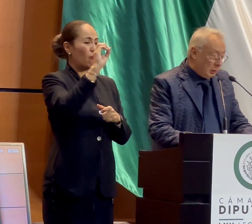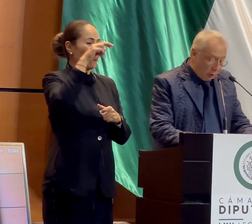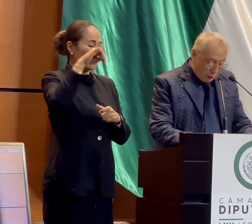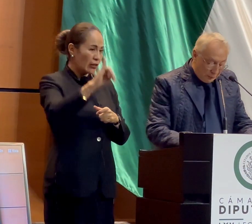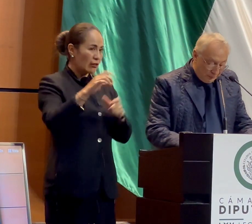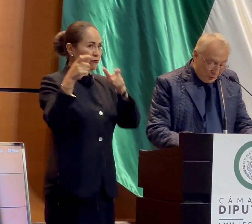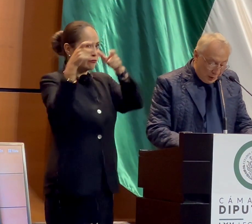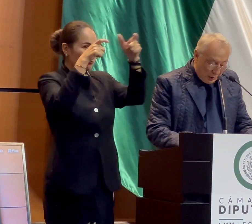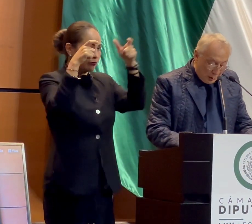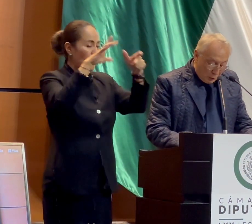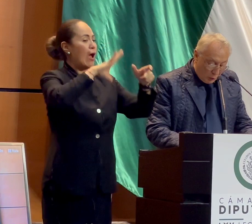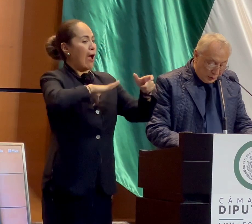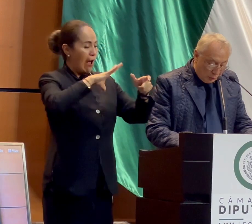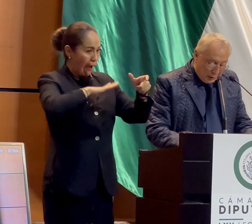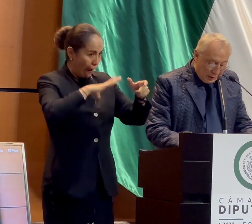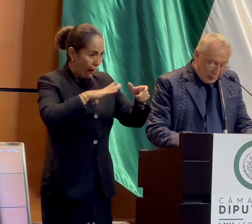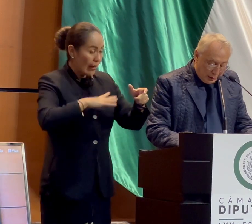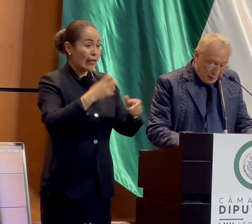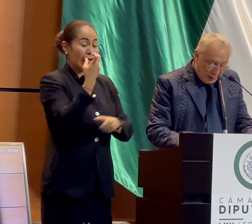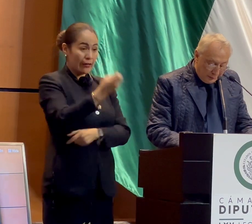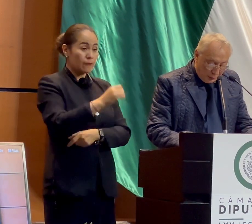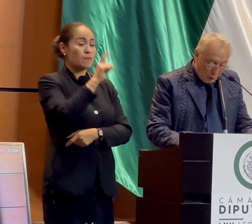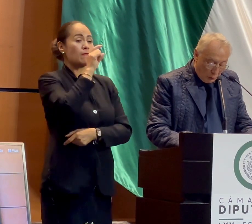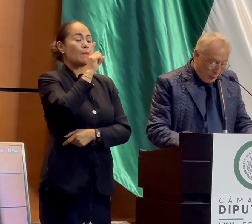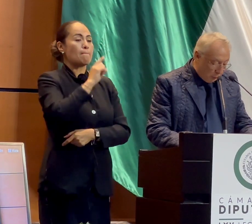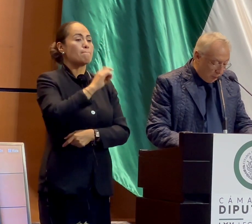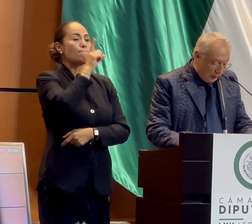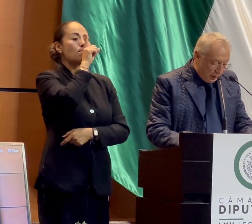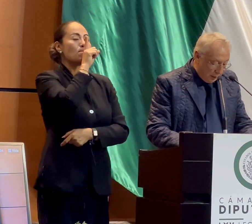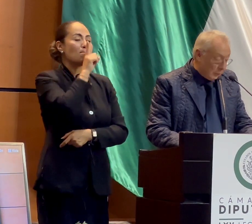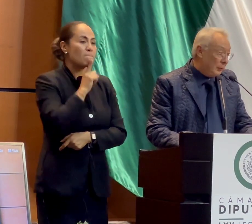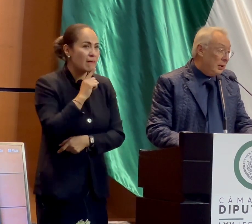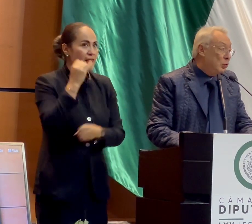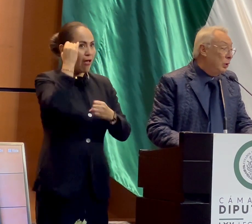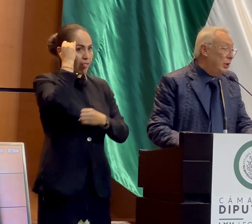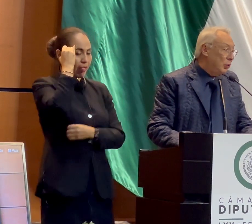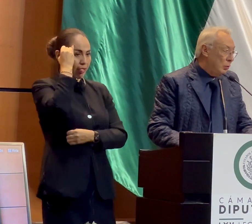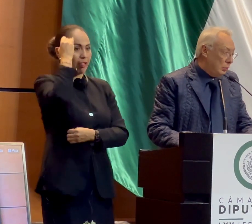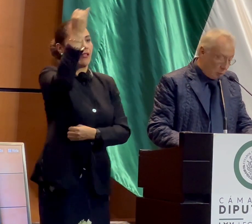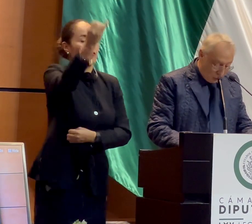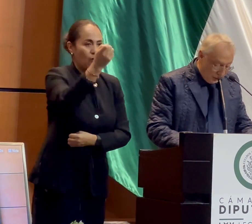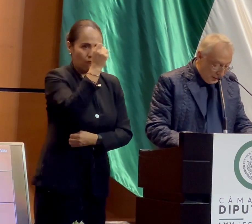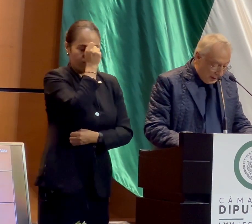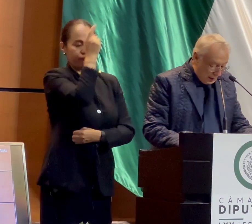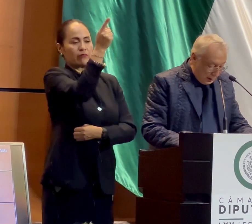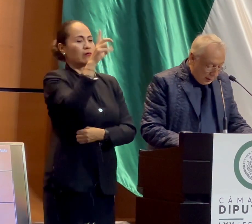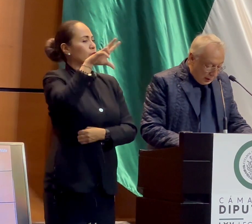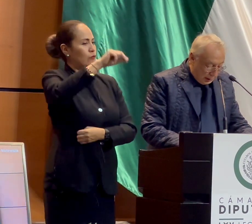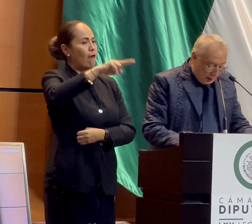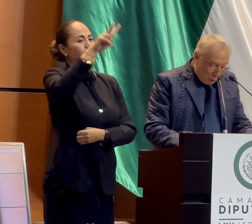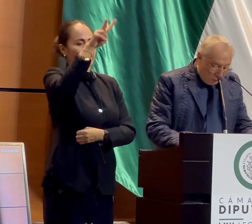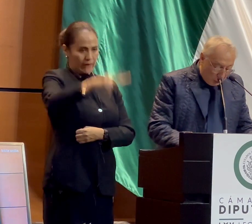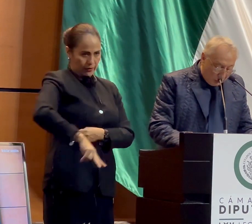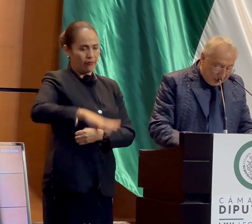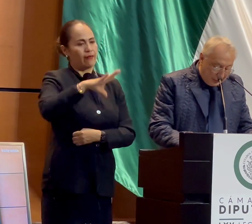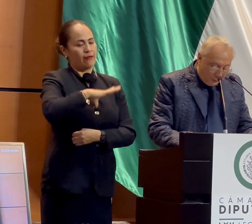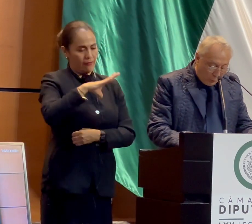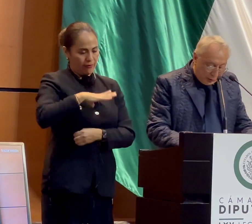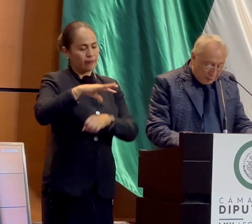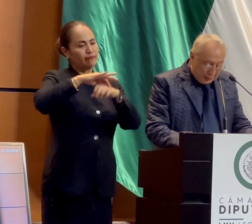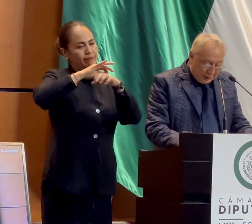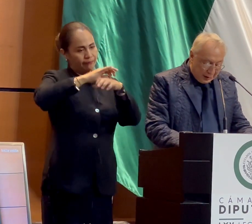es un mito, no es una leyenda o cuento inventado, es un hecho que